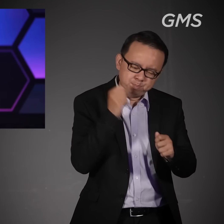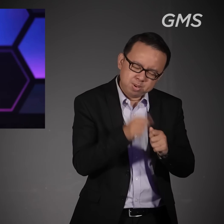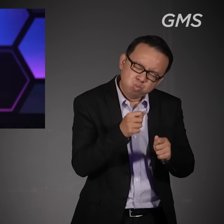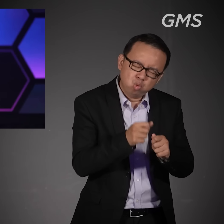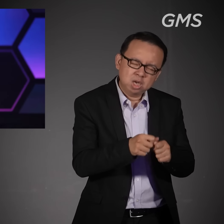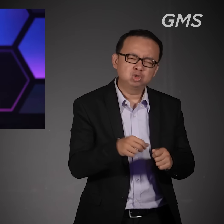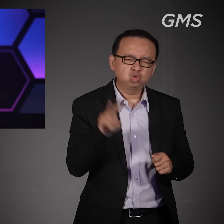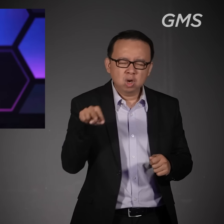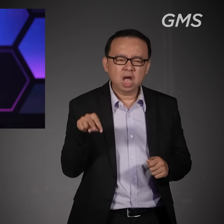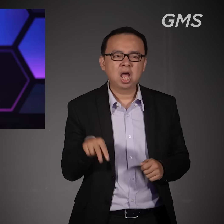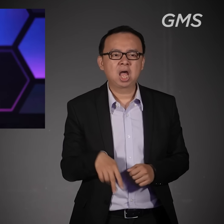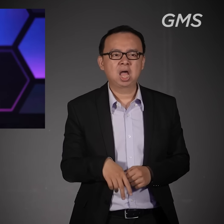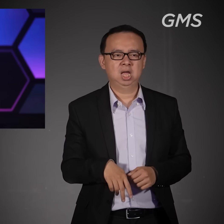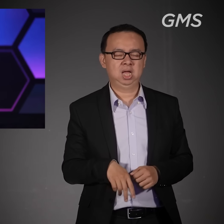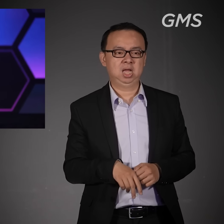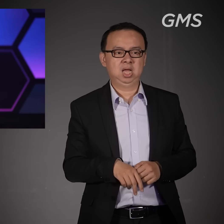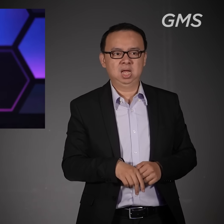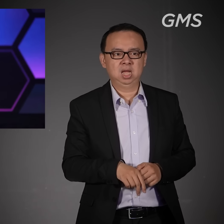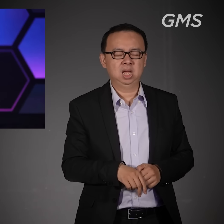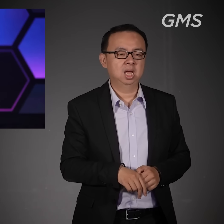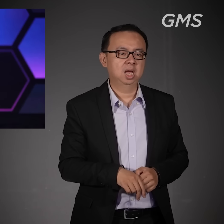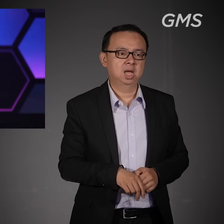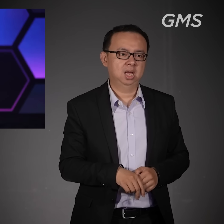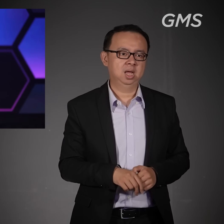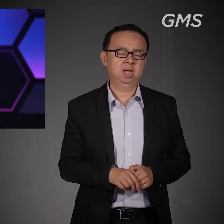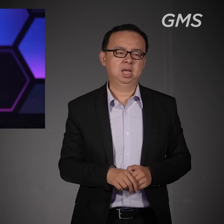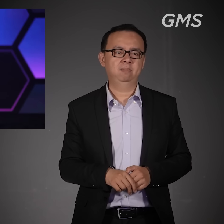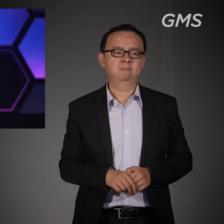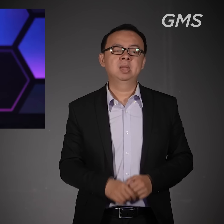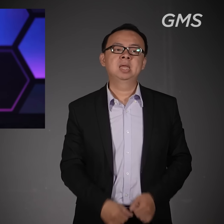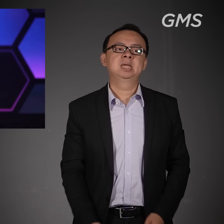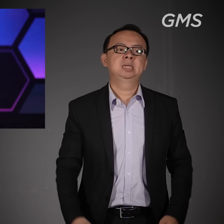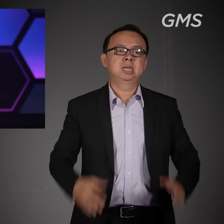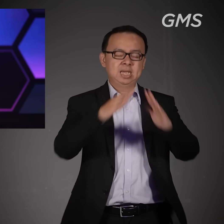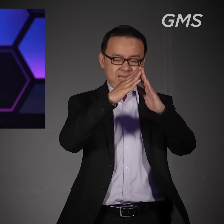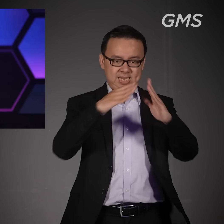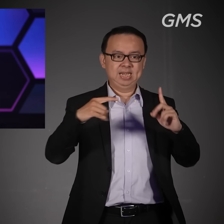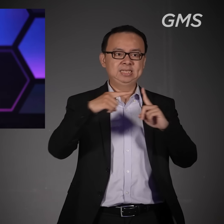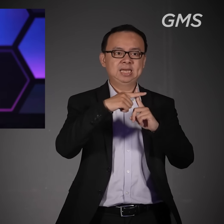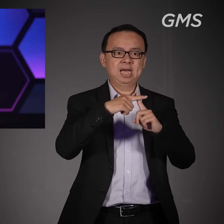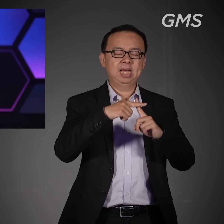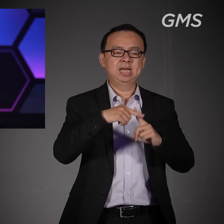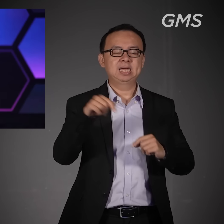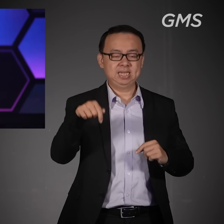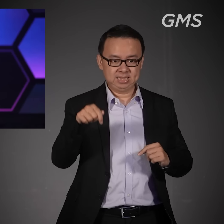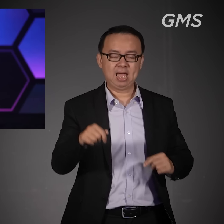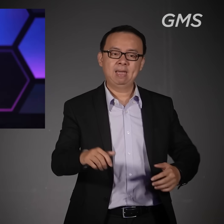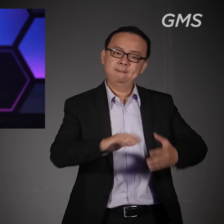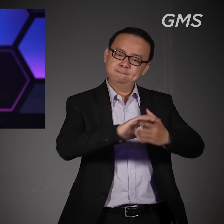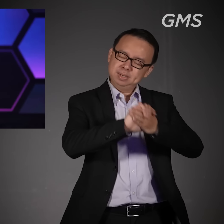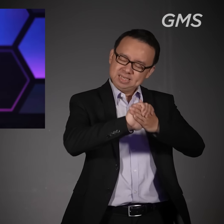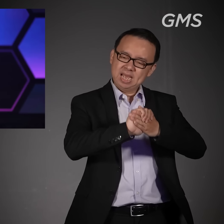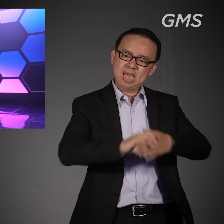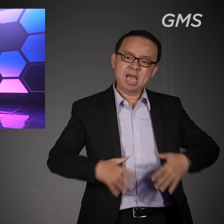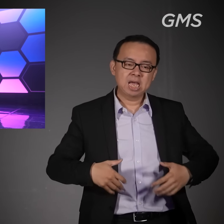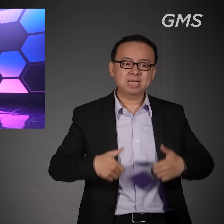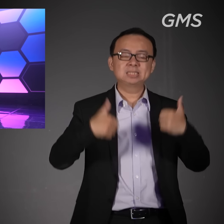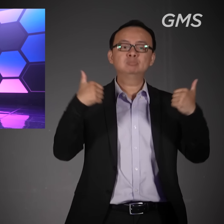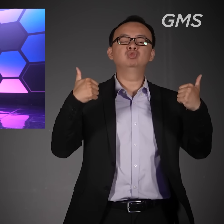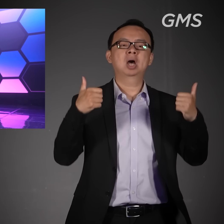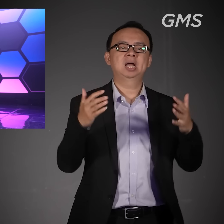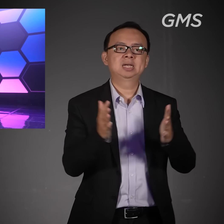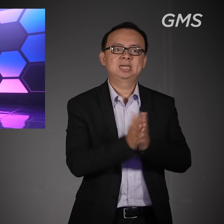kita menunjukkan iman kita. Makanya itu gereja kita percaya. Bukan hanya percaya kesembuhan, kita percaya kesehatan,